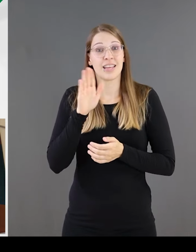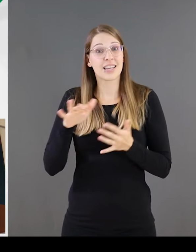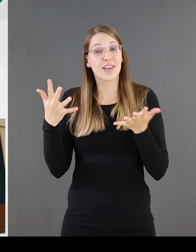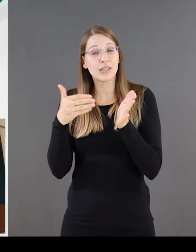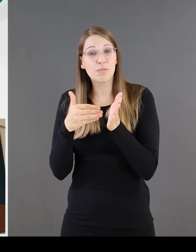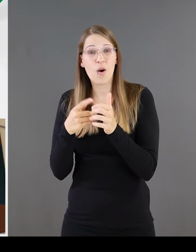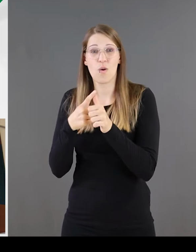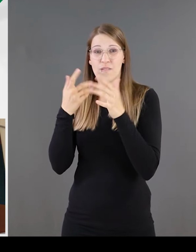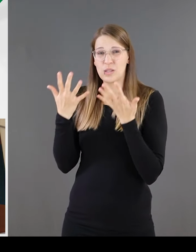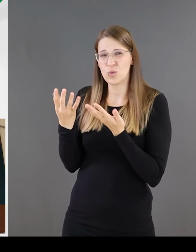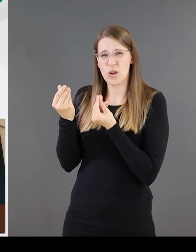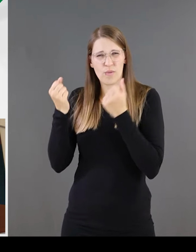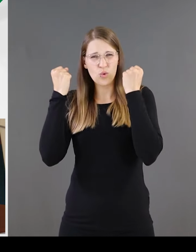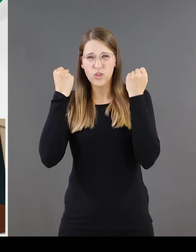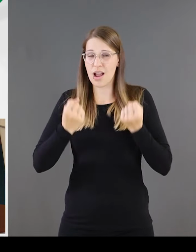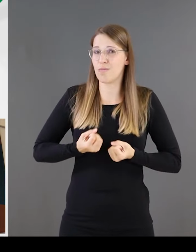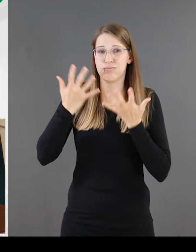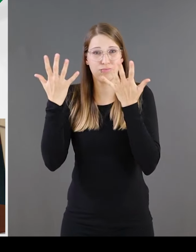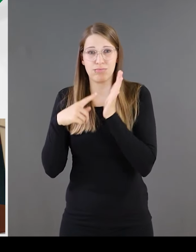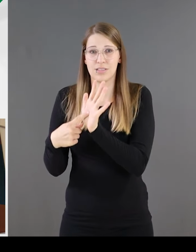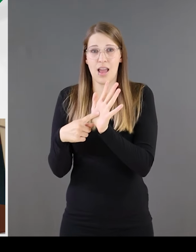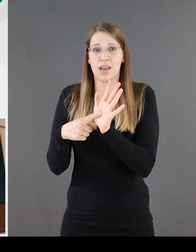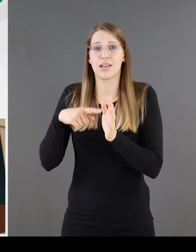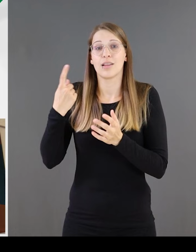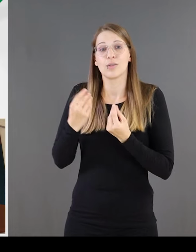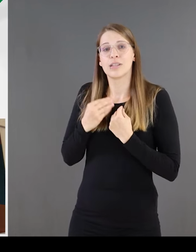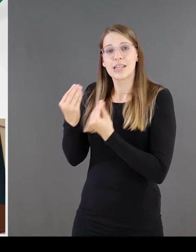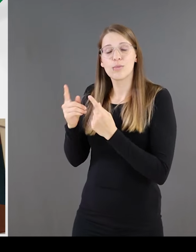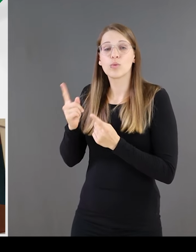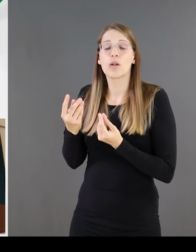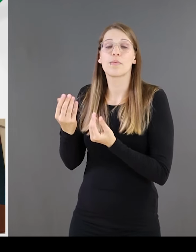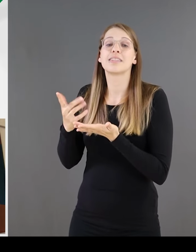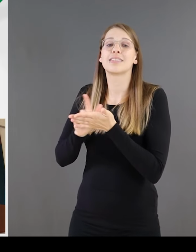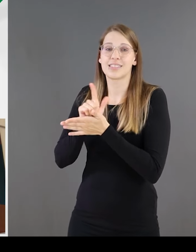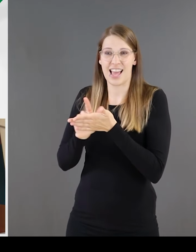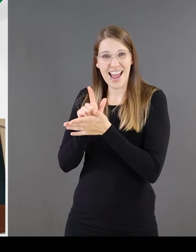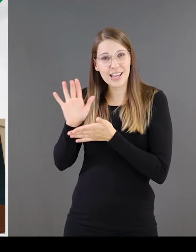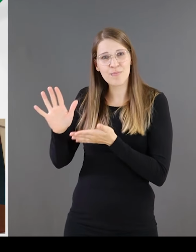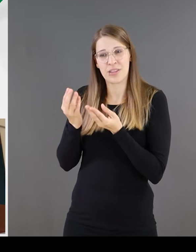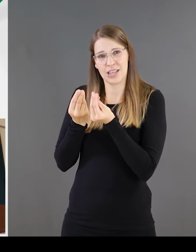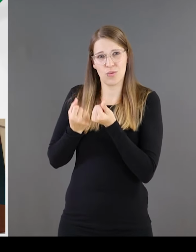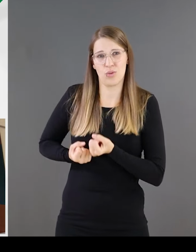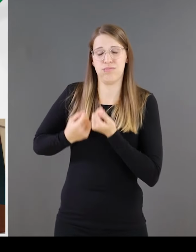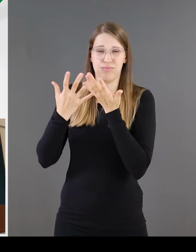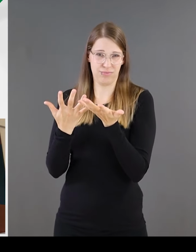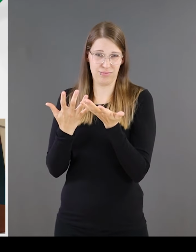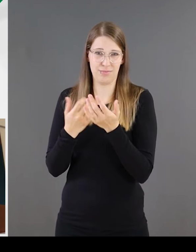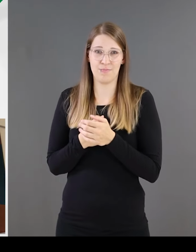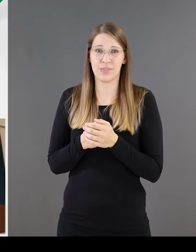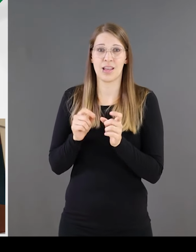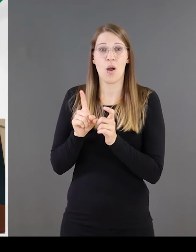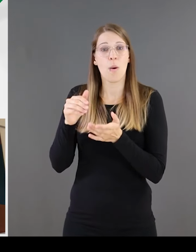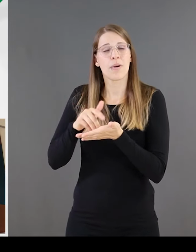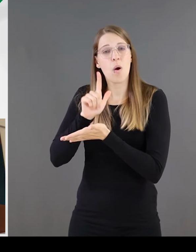man ihnen Zeit gibt, diese Gefühle auszudrücken. Die Kinder brauchen Zeit, um wieder hinunterzukommen, um sich wieder zu